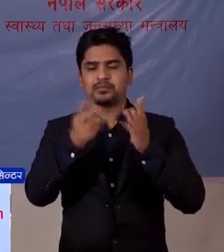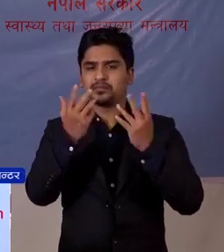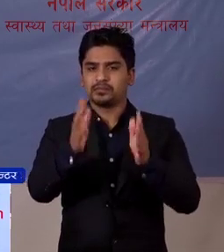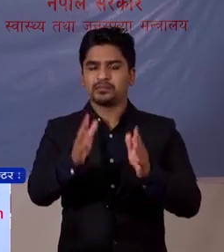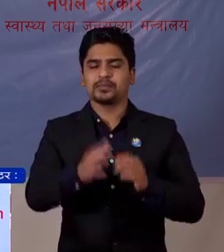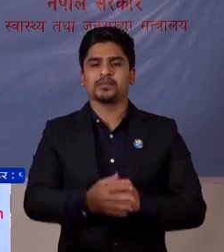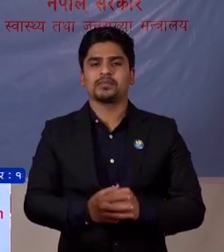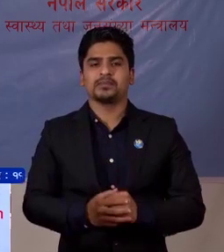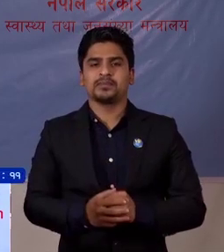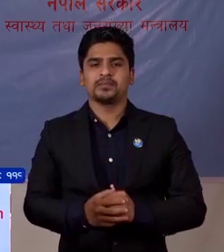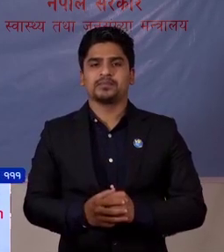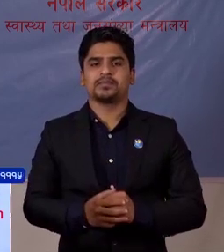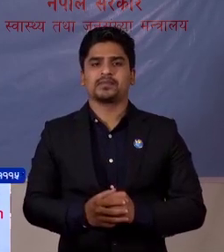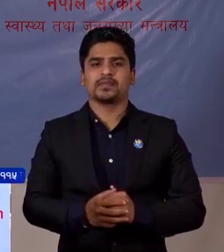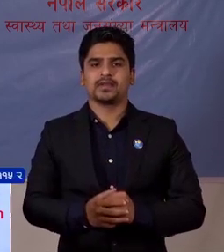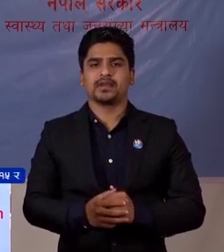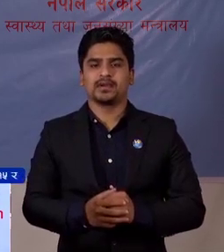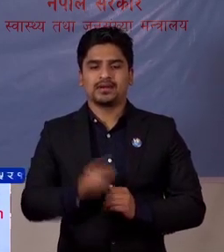गर्नुभएको छ।